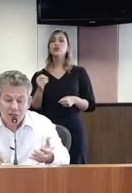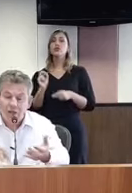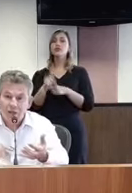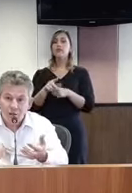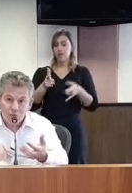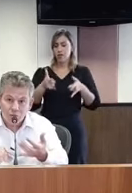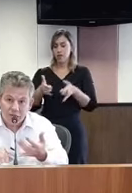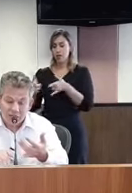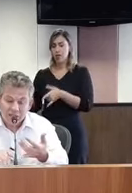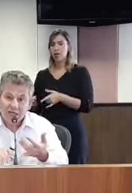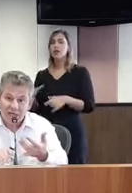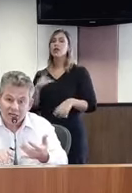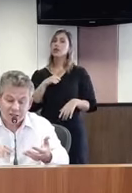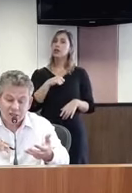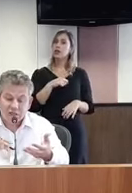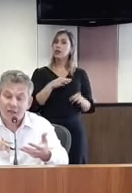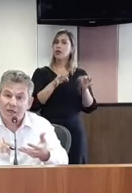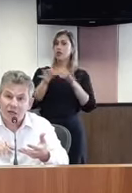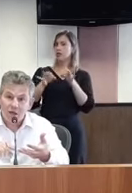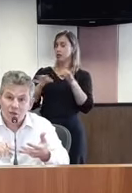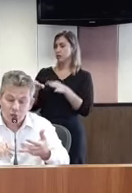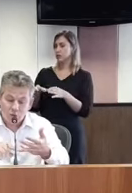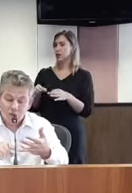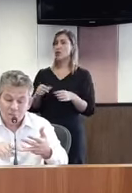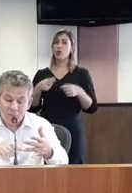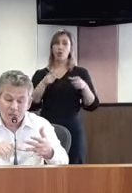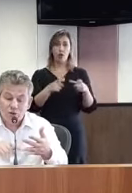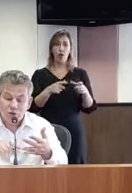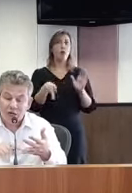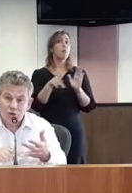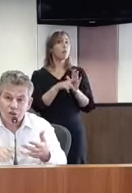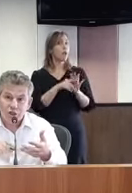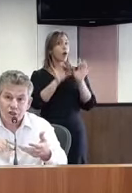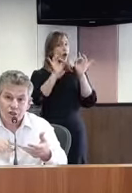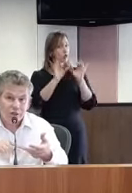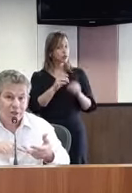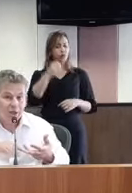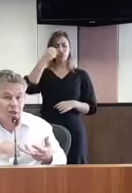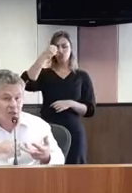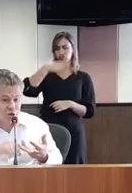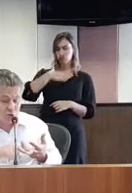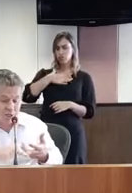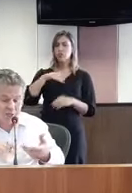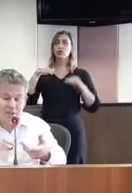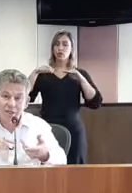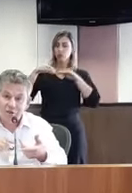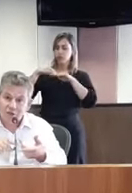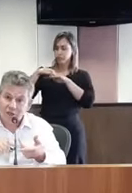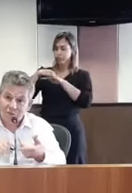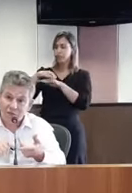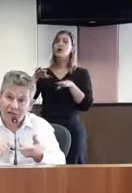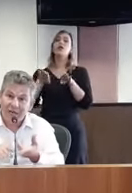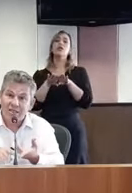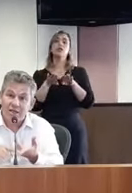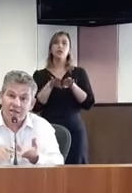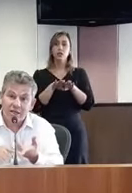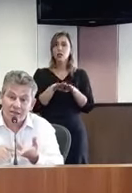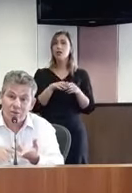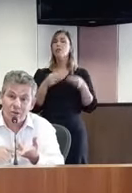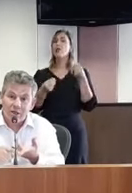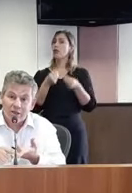tem uma área de gases, já tem os equipamentos de raio-x, de ressonância, nós já temos a área